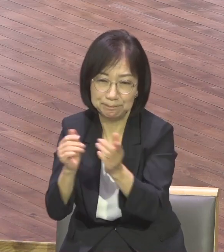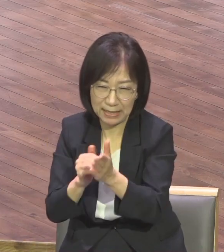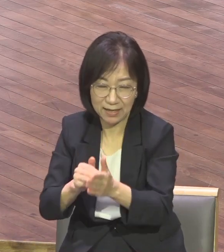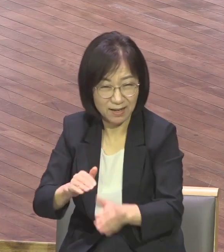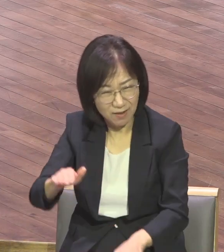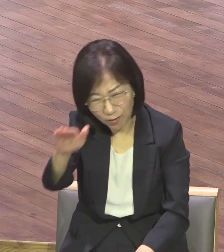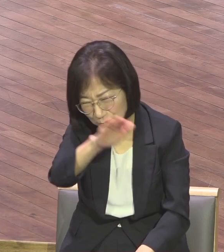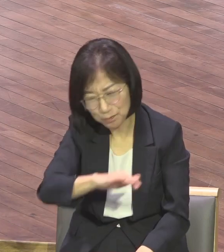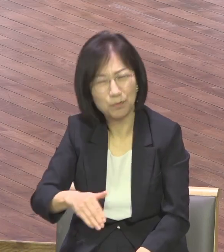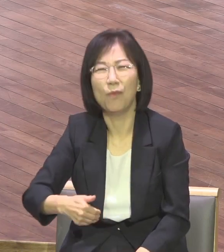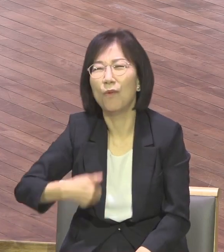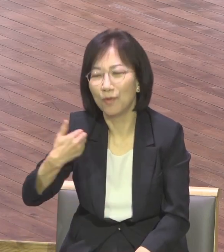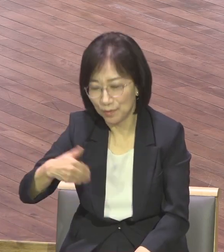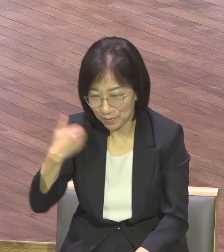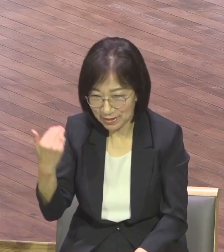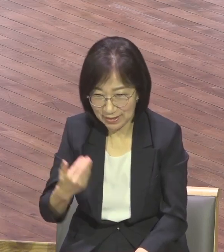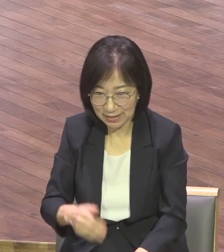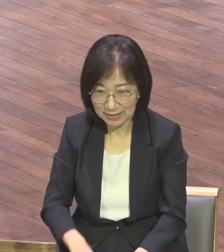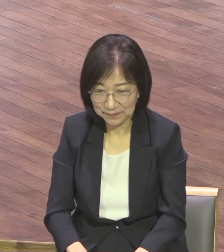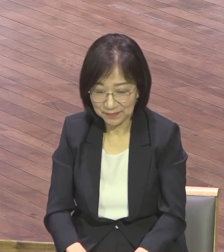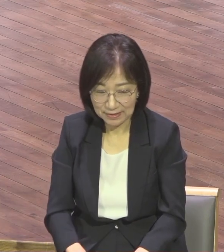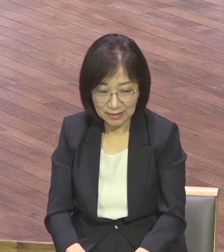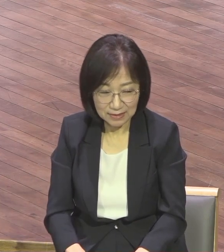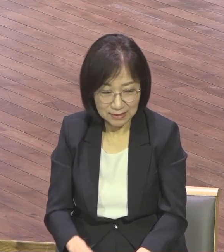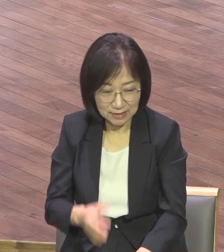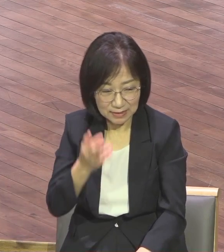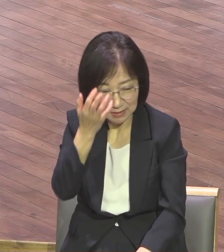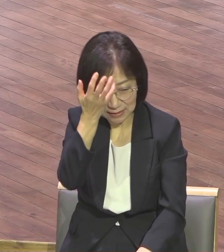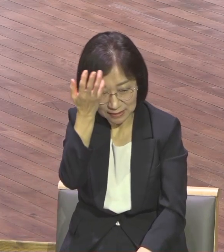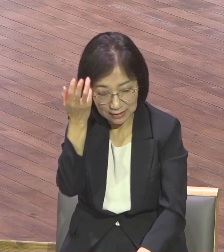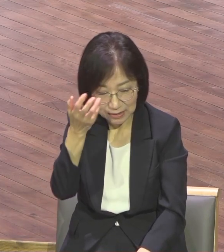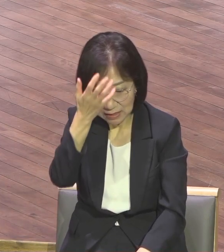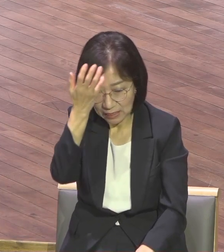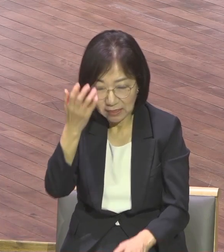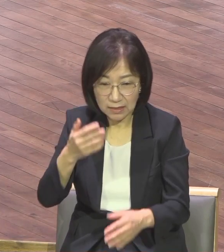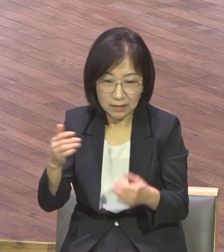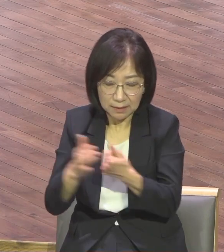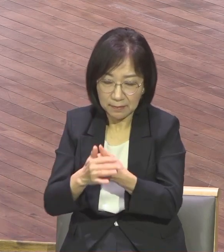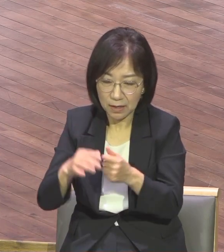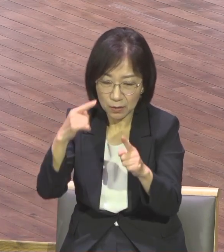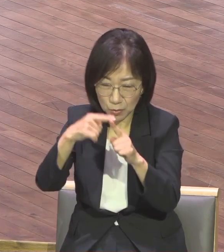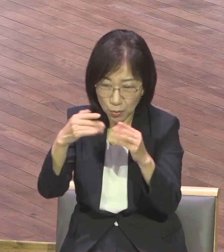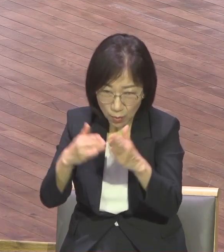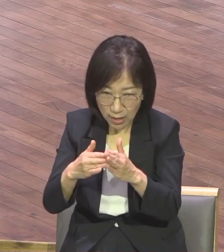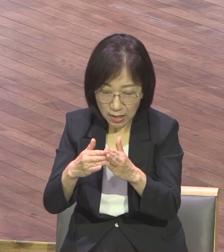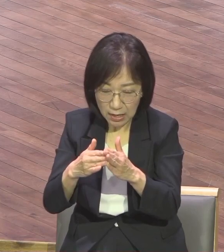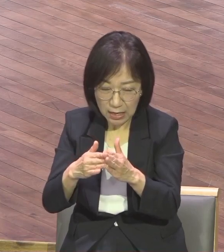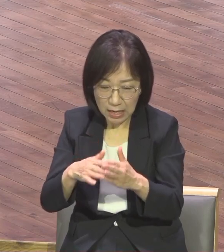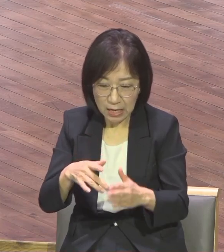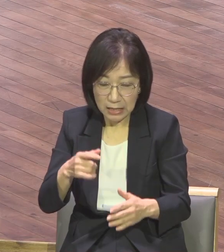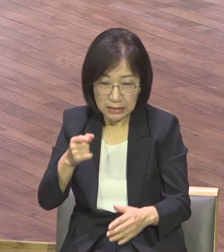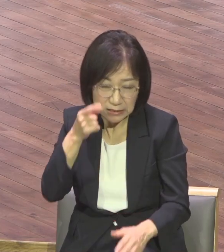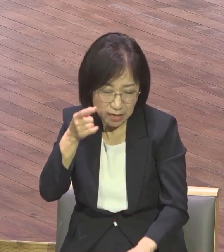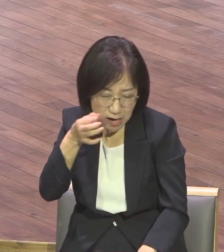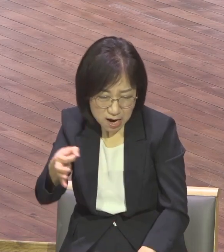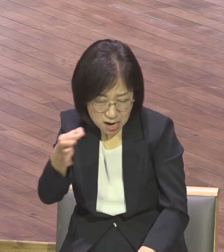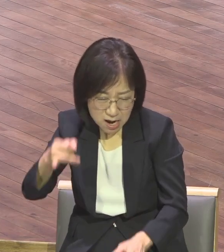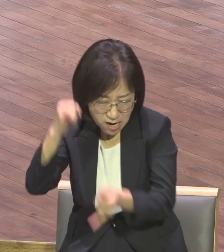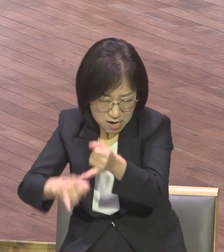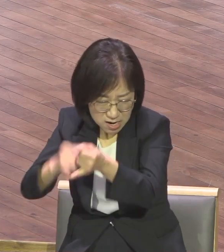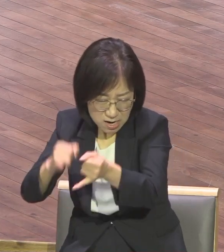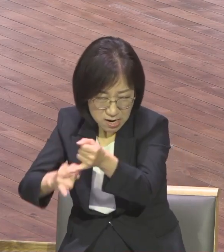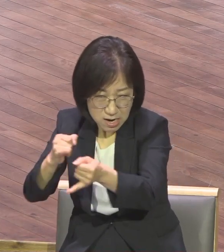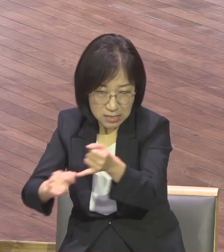몰라요. 그러니까 다 날아가 리스는 못 말립니다. 바로 다 압류입니다. 이자 못 갚으니까. 그러니까